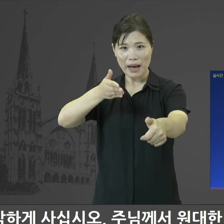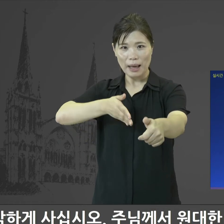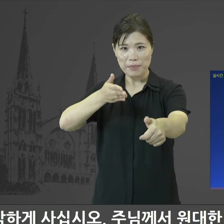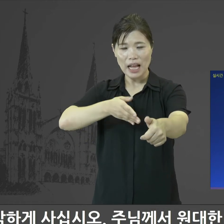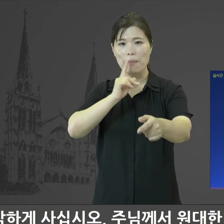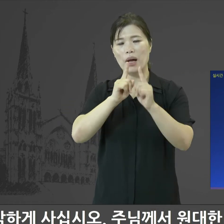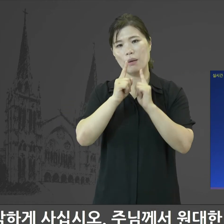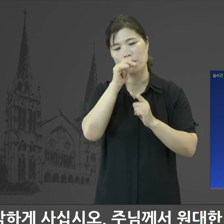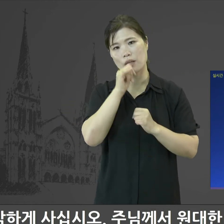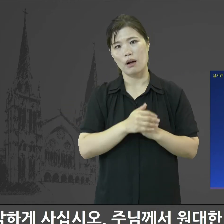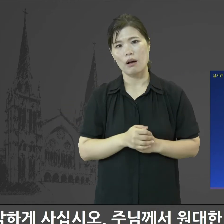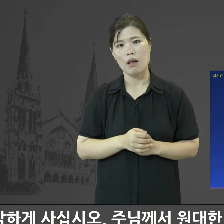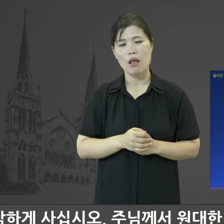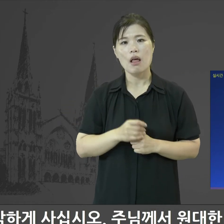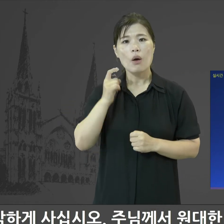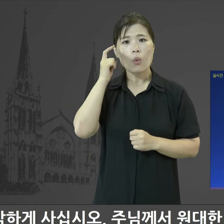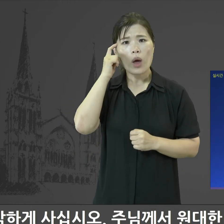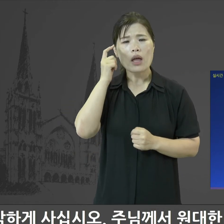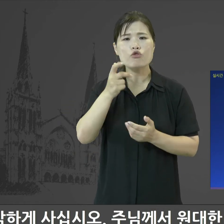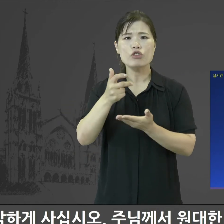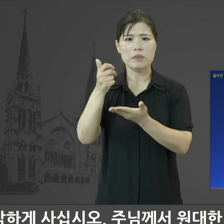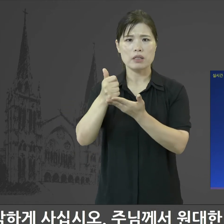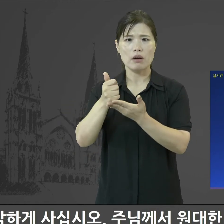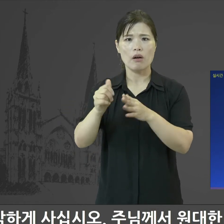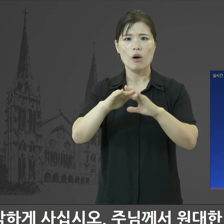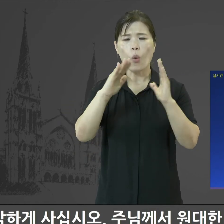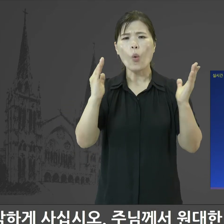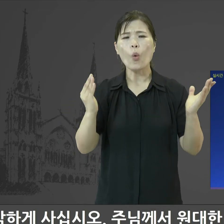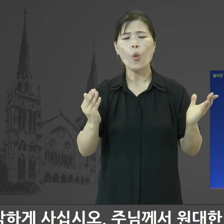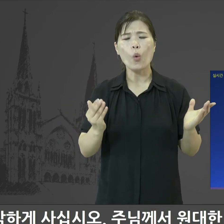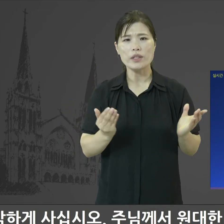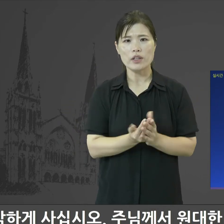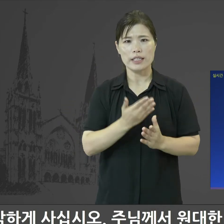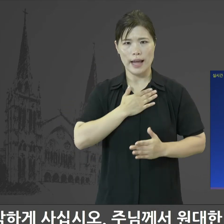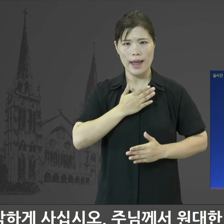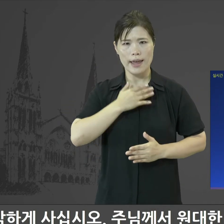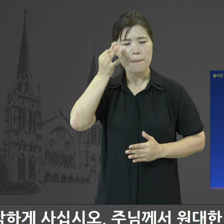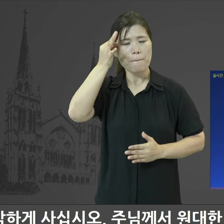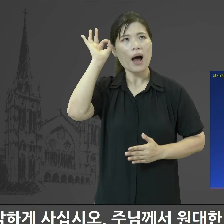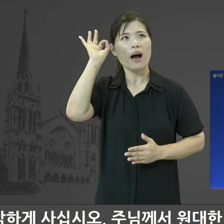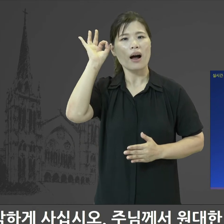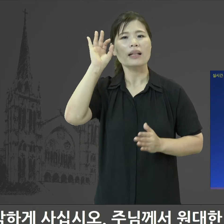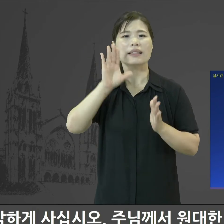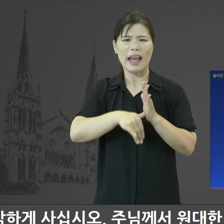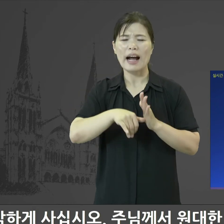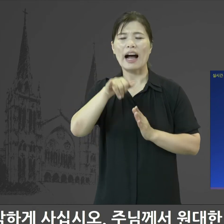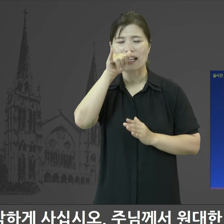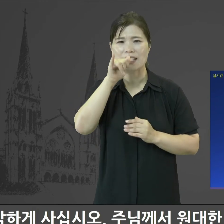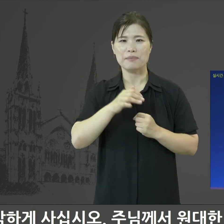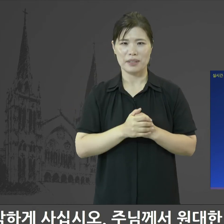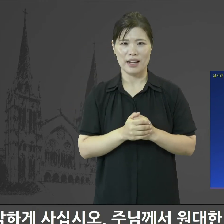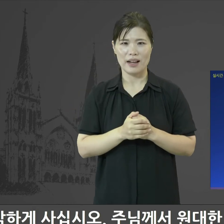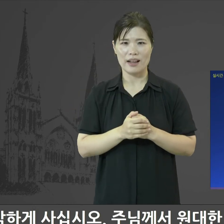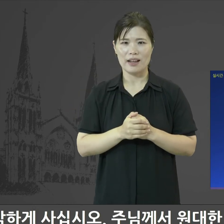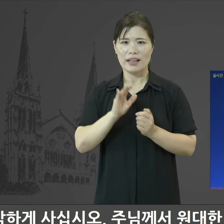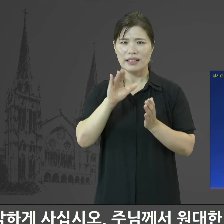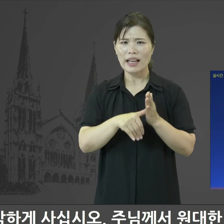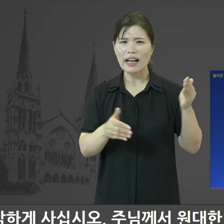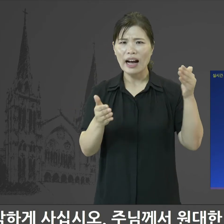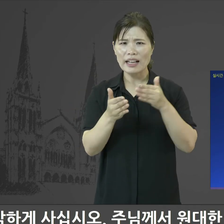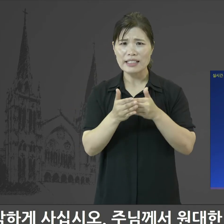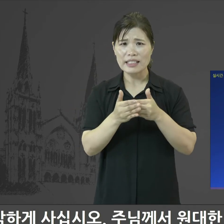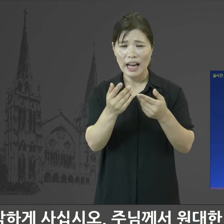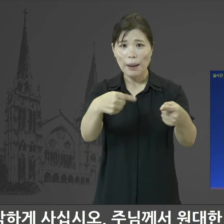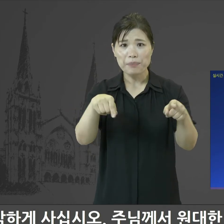이런 삶을 살아야 했는지 우리 주님께서 우리에게 온전히 알게 하실 때가 옵니다. 그때까지 함께 인내합시다.